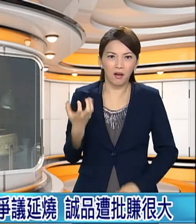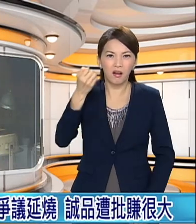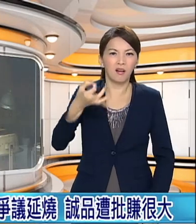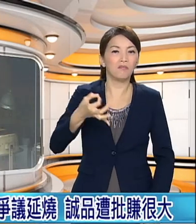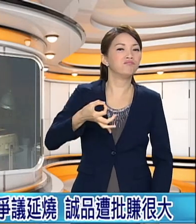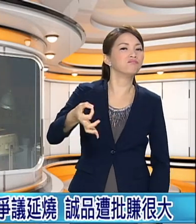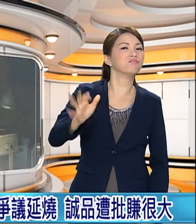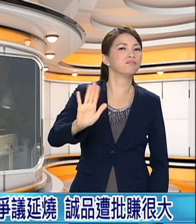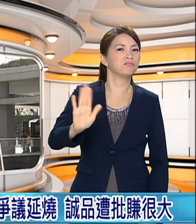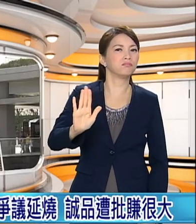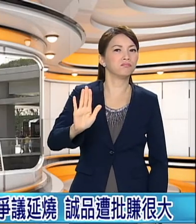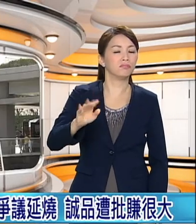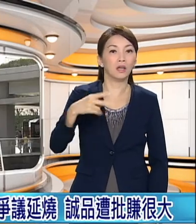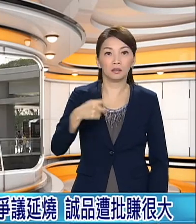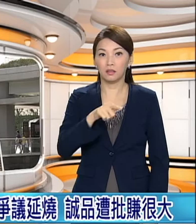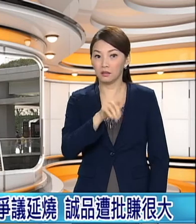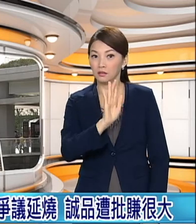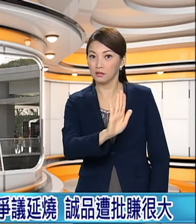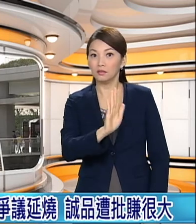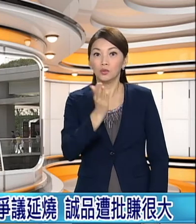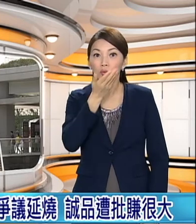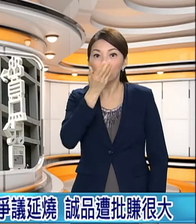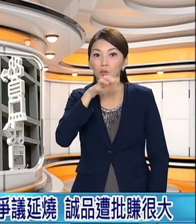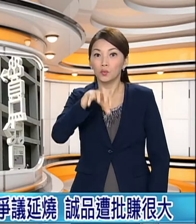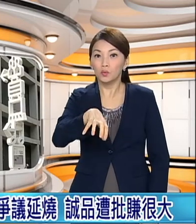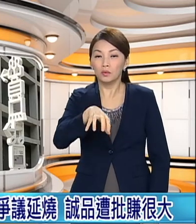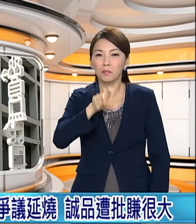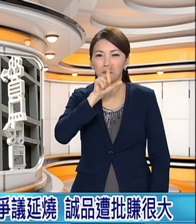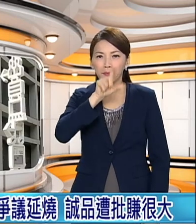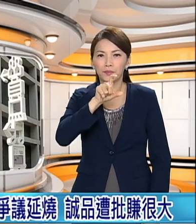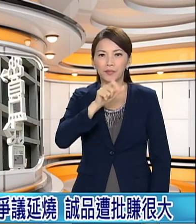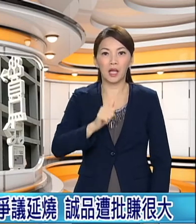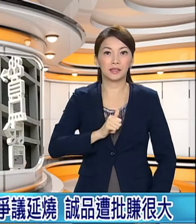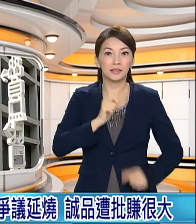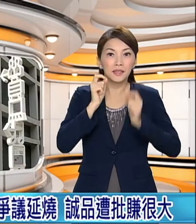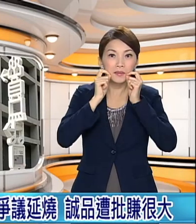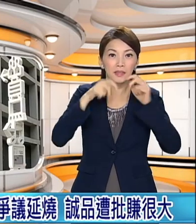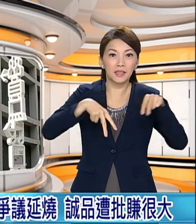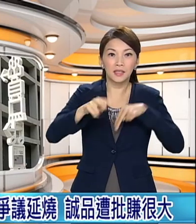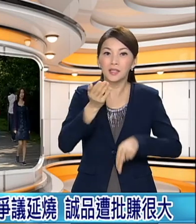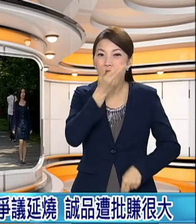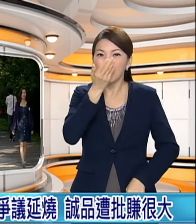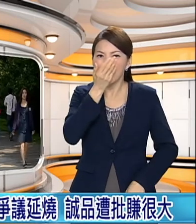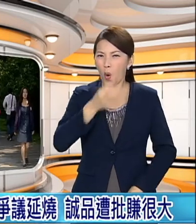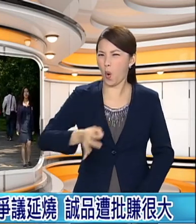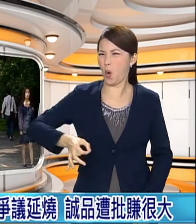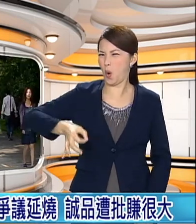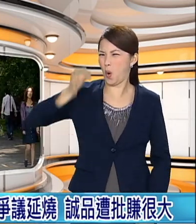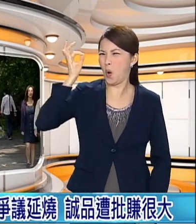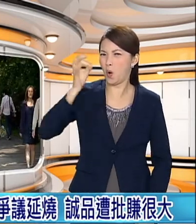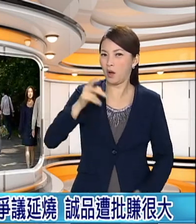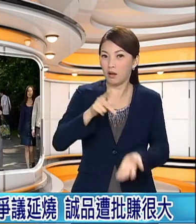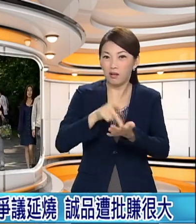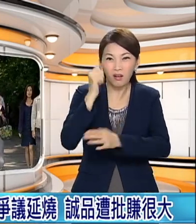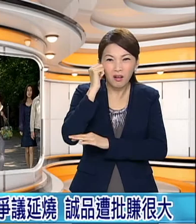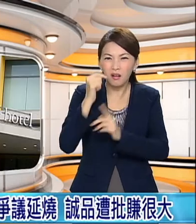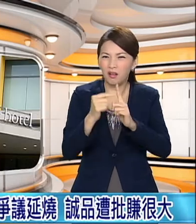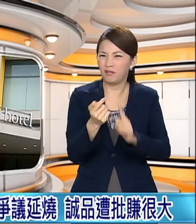缴权利金，而且经营商旅、成品行旅，房价太高，导致住房率过